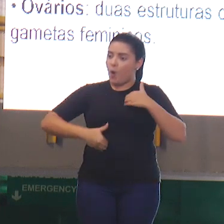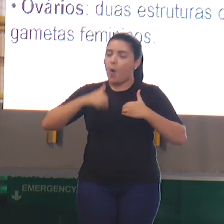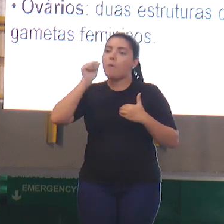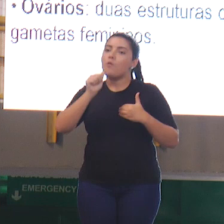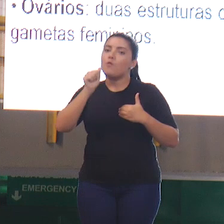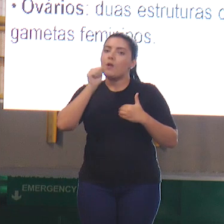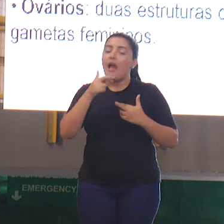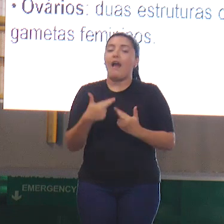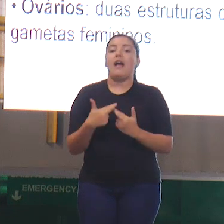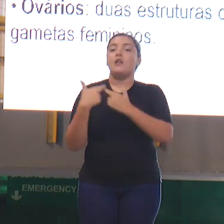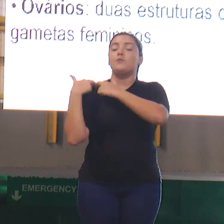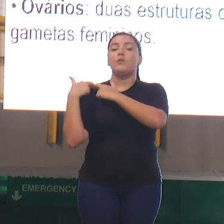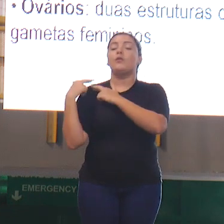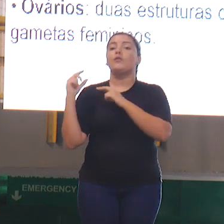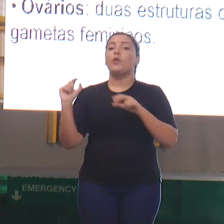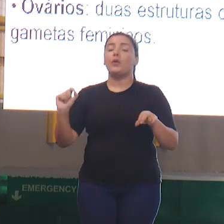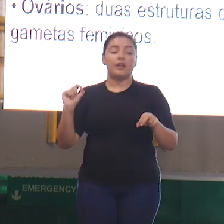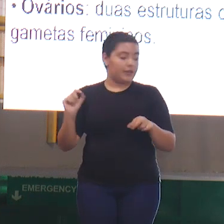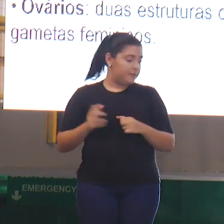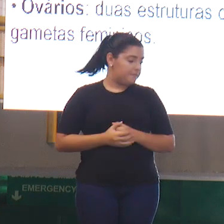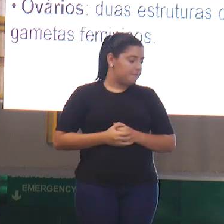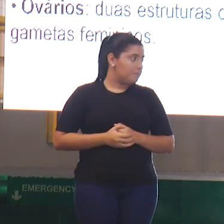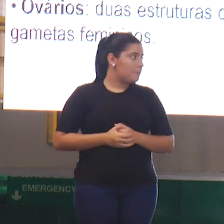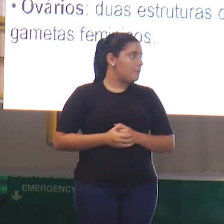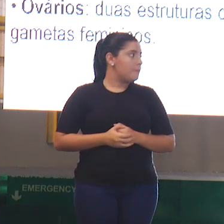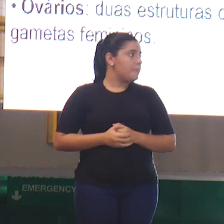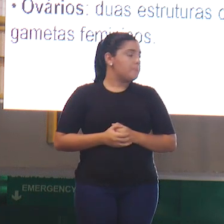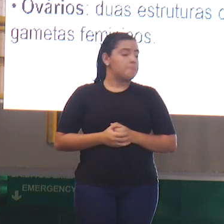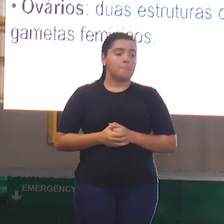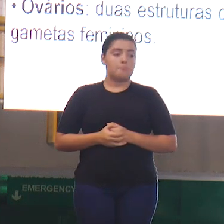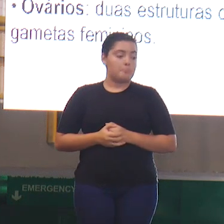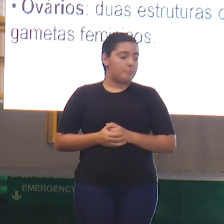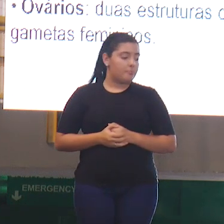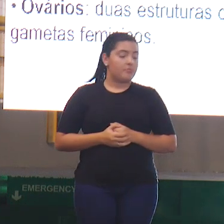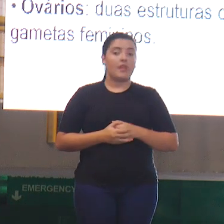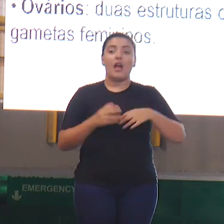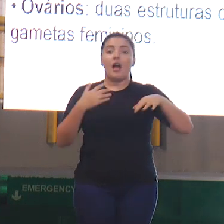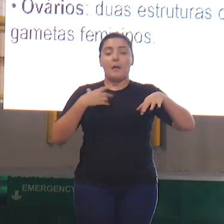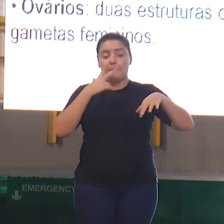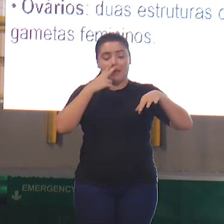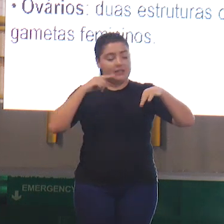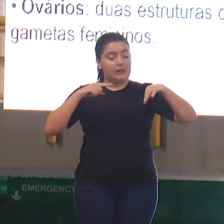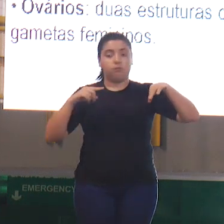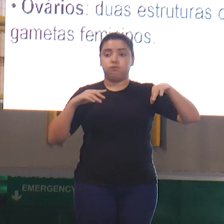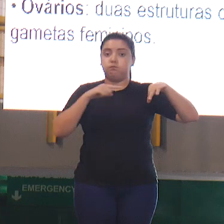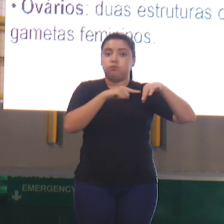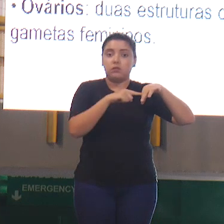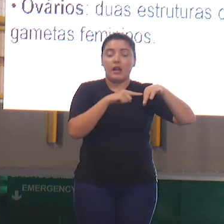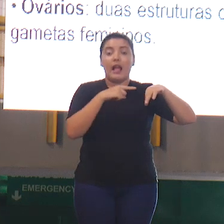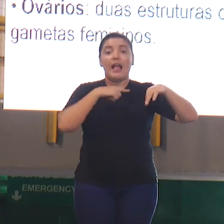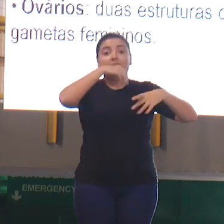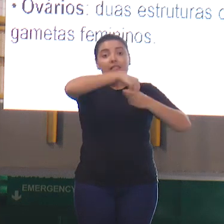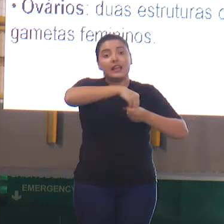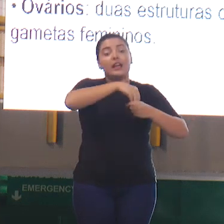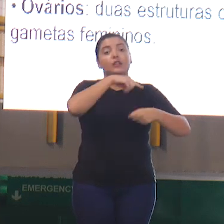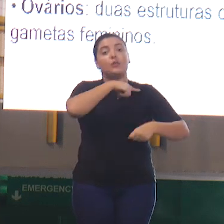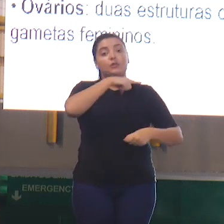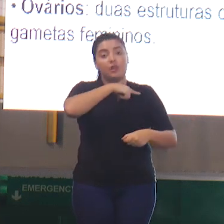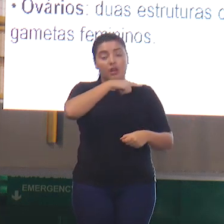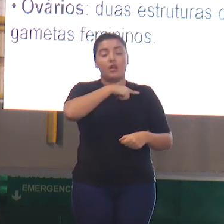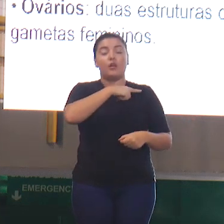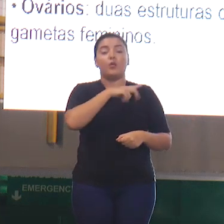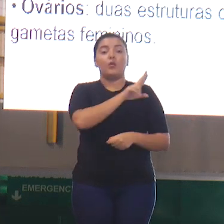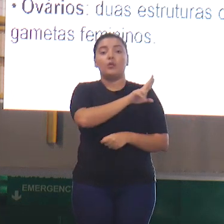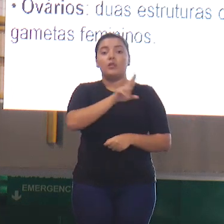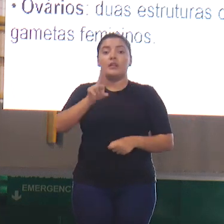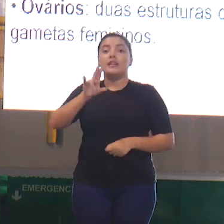é responsável por quem? Pela cópula. O canal vaginal, ele vai ter uma estrutura, né, que é o